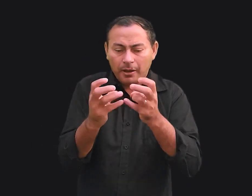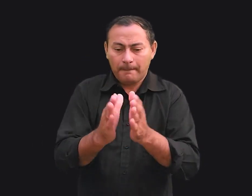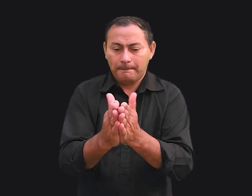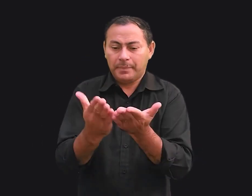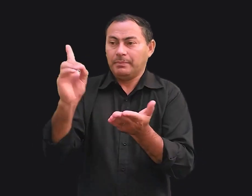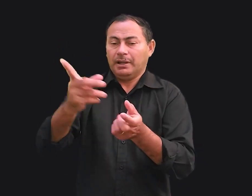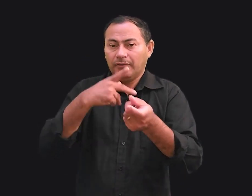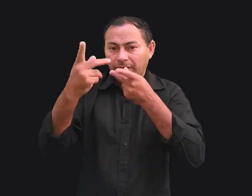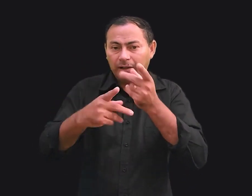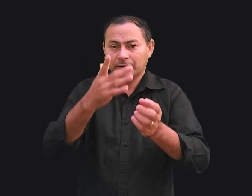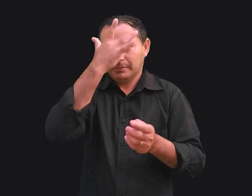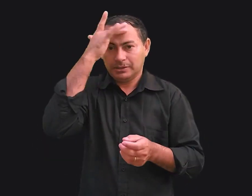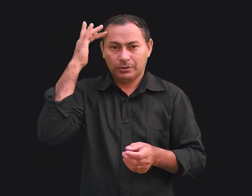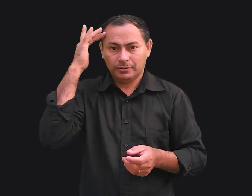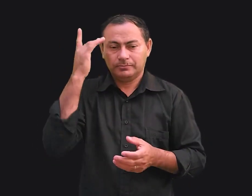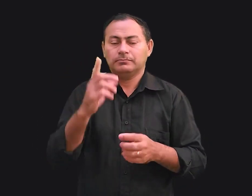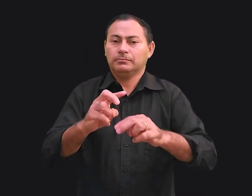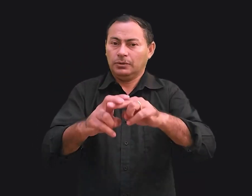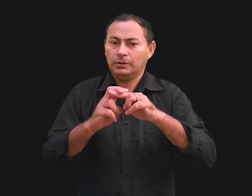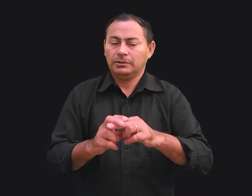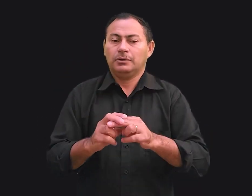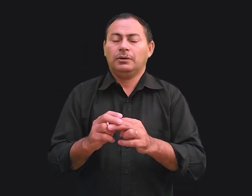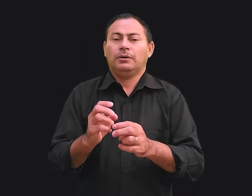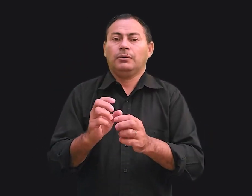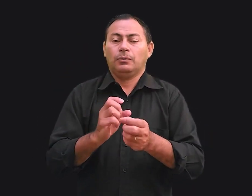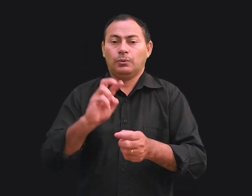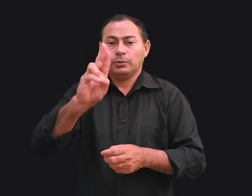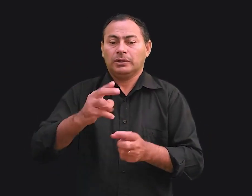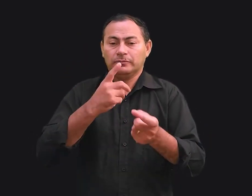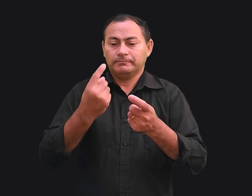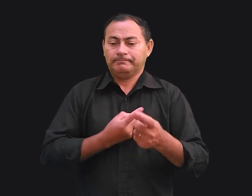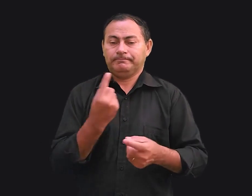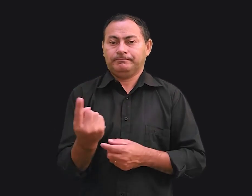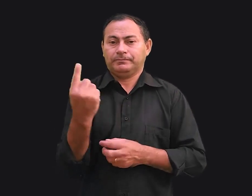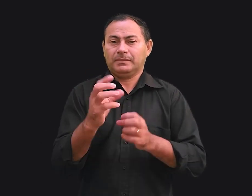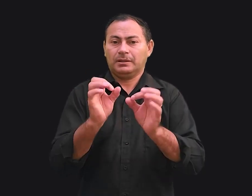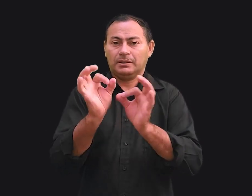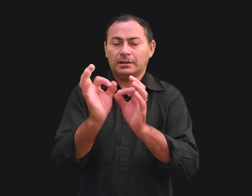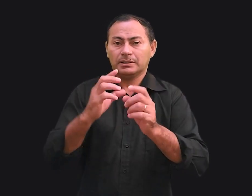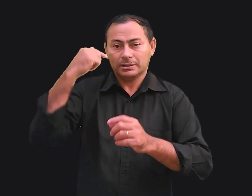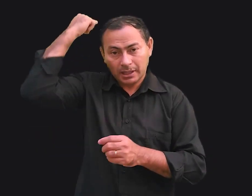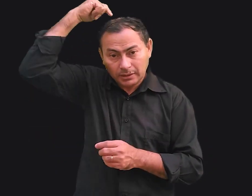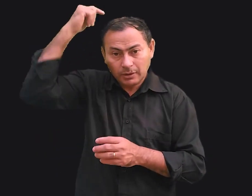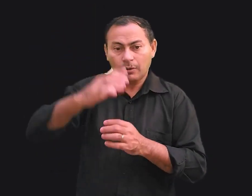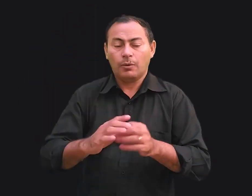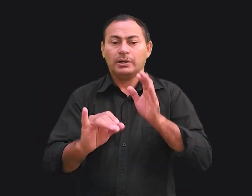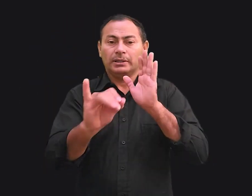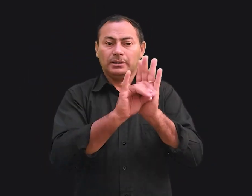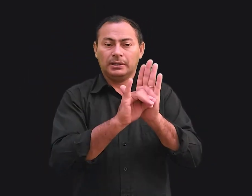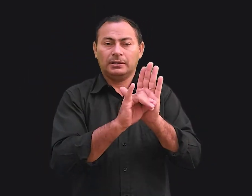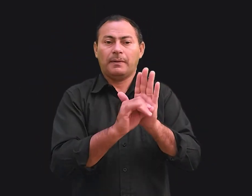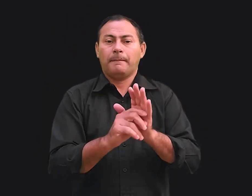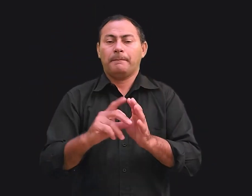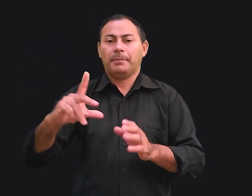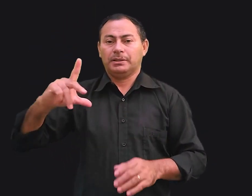a Bíblia trata o indivíduo? Por isso usamos a expressão individualidade sagrada ou identidade